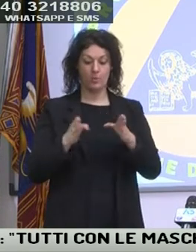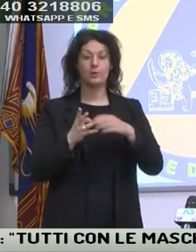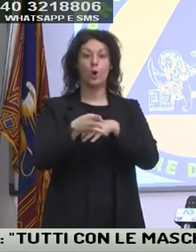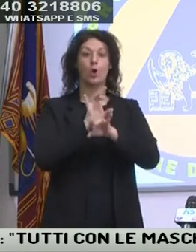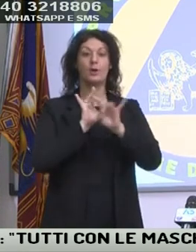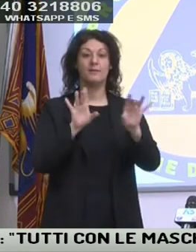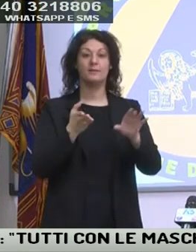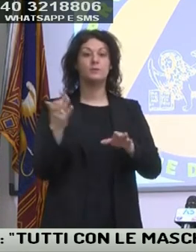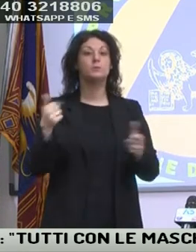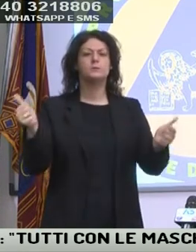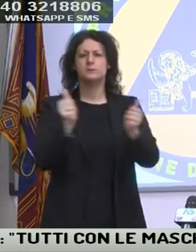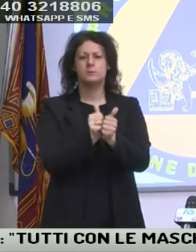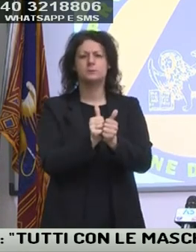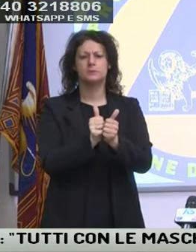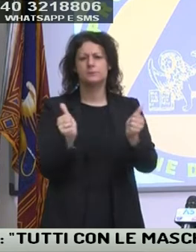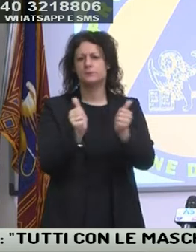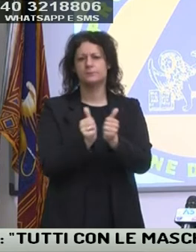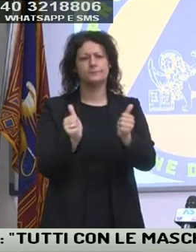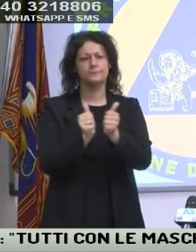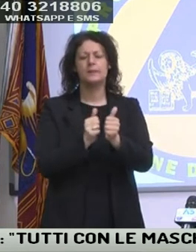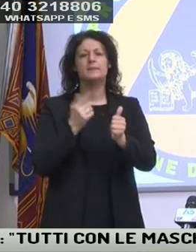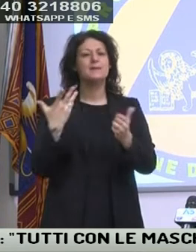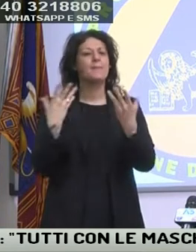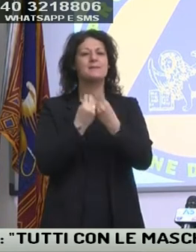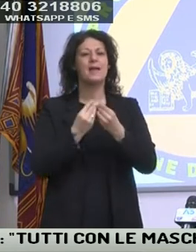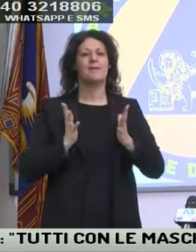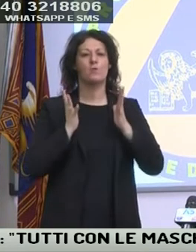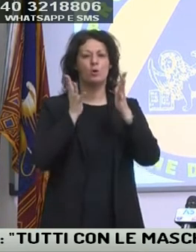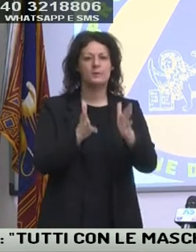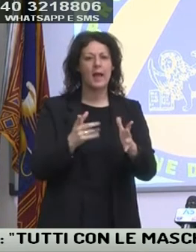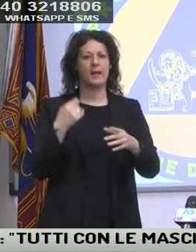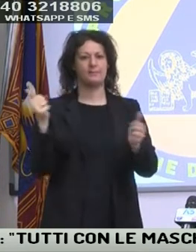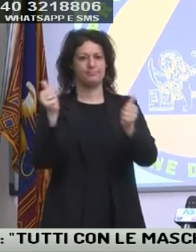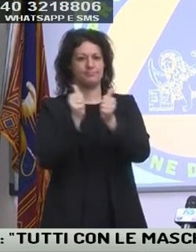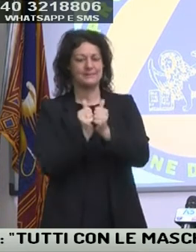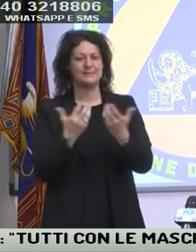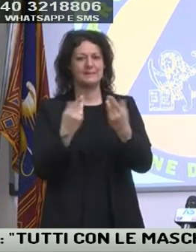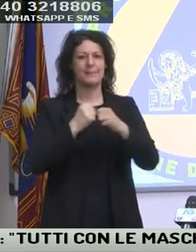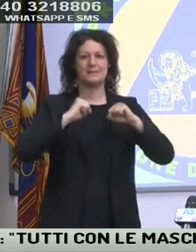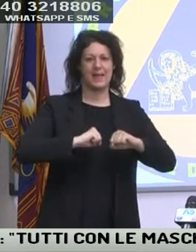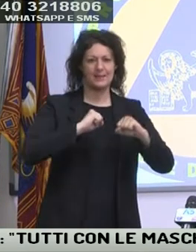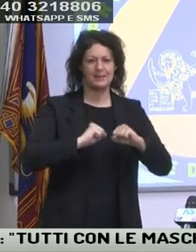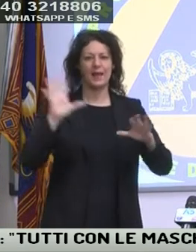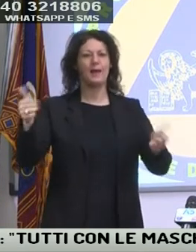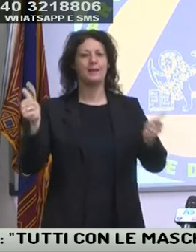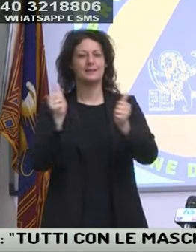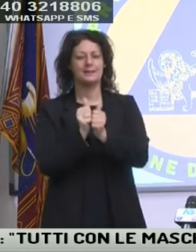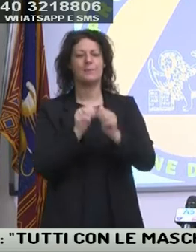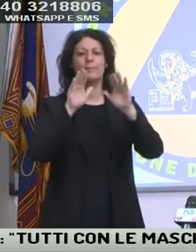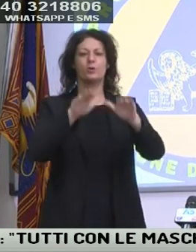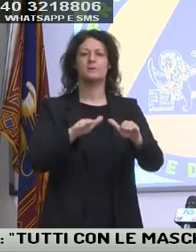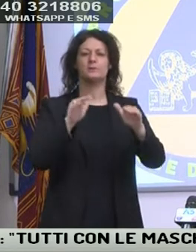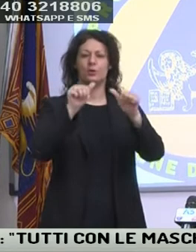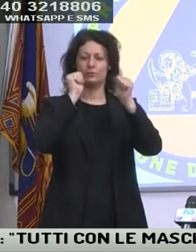quello che hanno fatto fianco a fianco con i nostri volontari, con i nostri sanitari e con la Protezione Civile regionale.